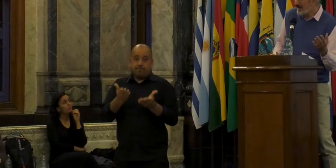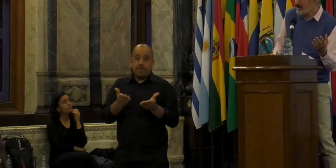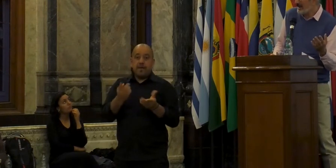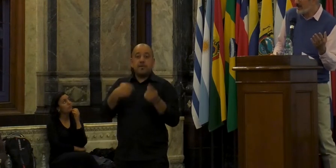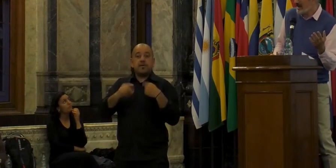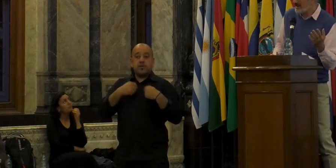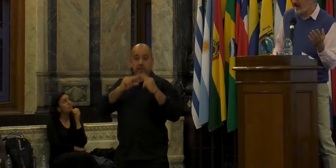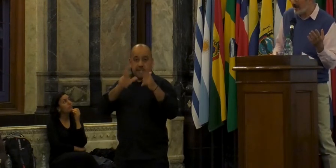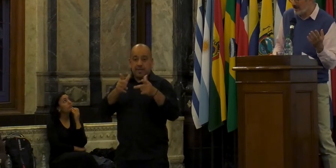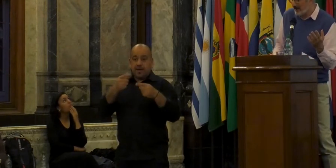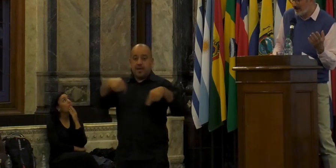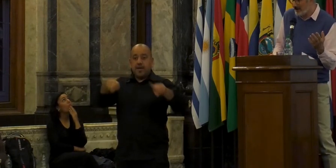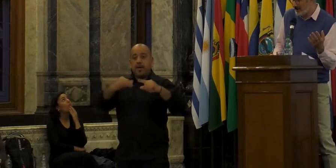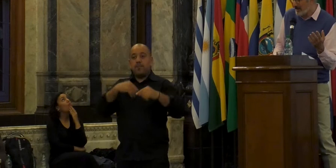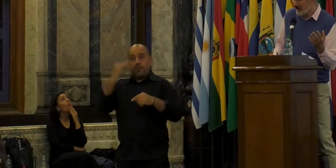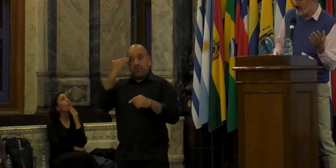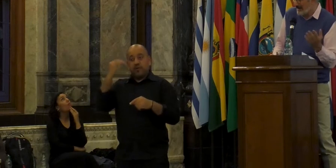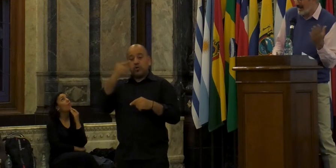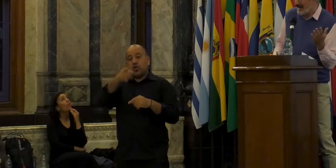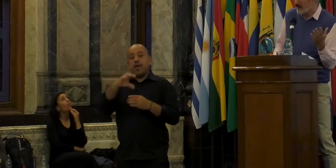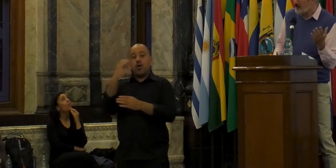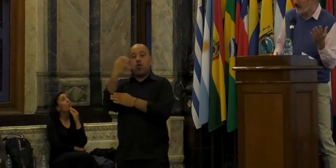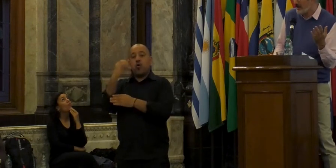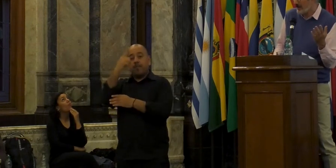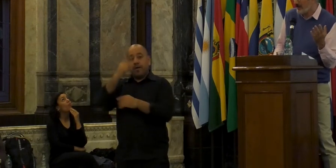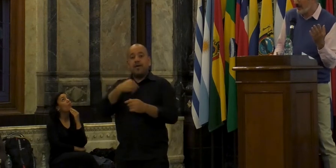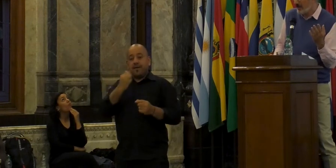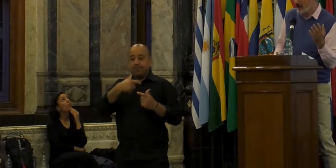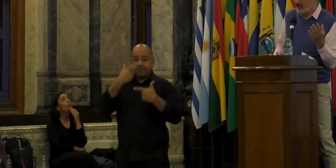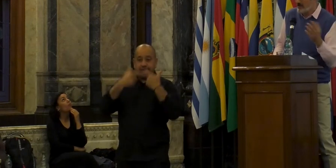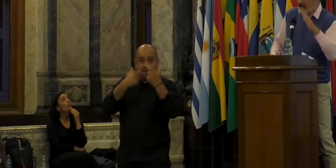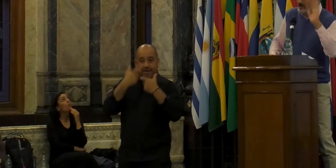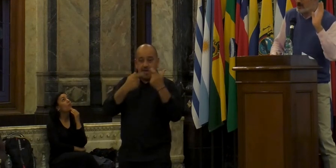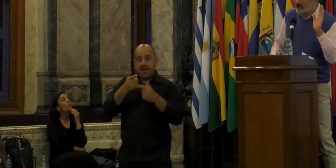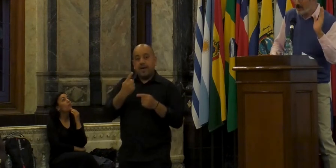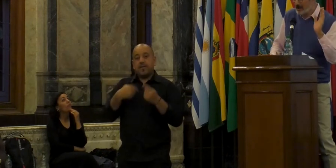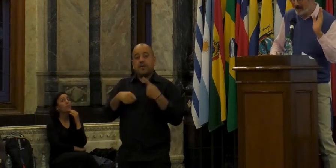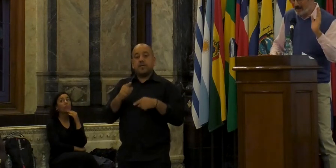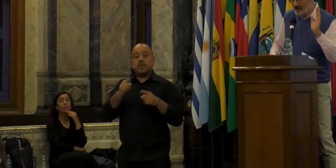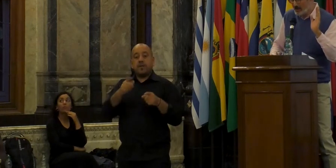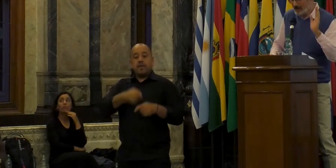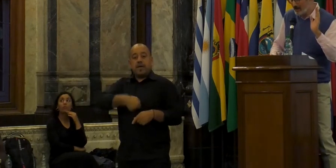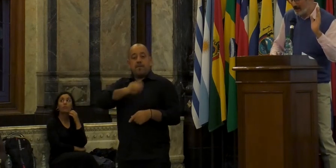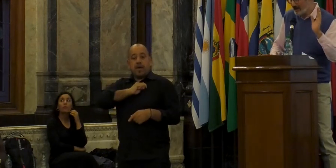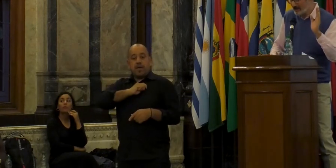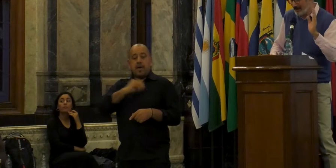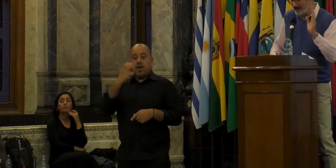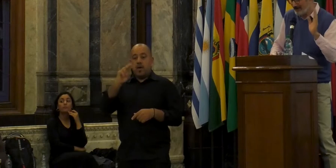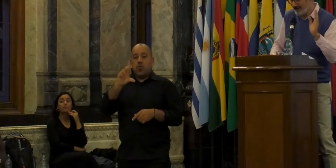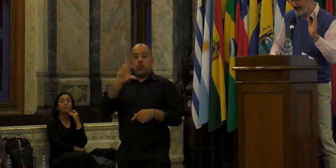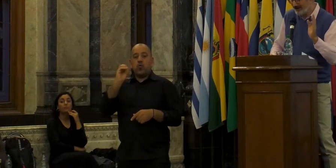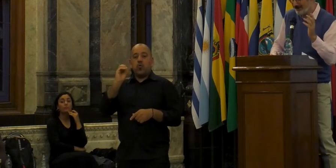Yo le decía esto a Jesús Martín Barbero, mi profesor colombiano, ¿no? Y se reía mucho. Para nosotros en España decir culete no es gran